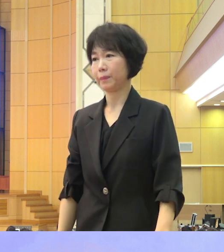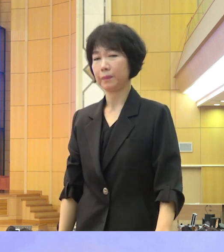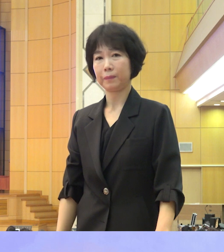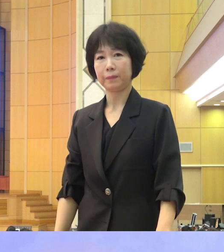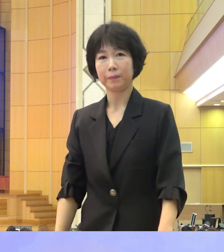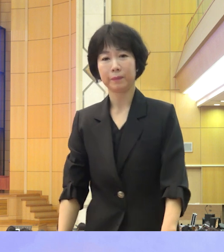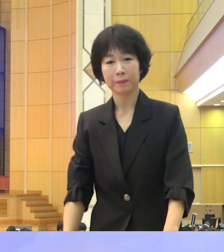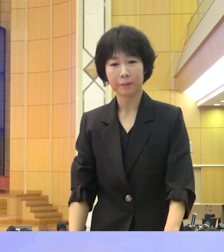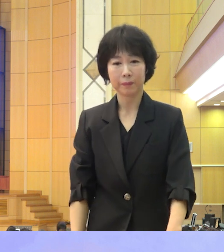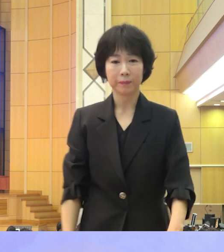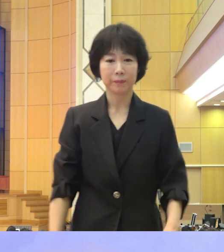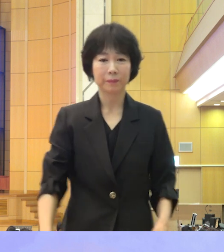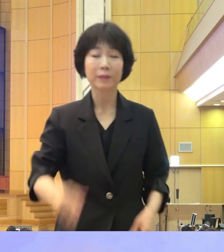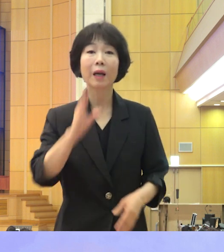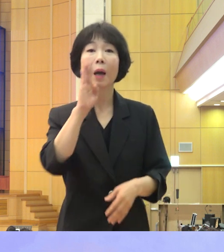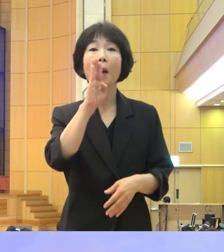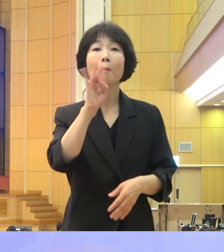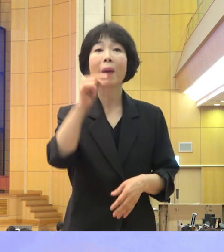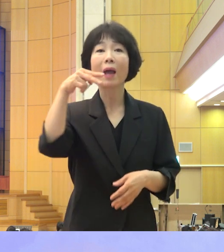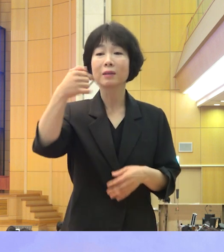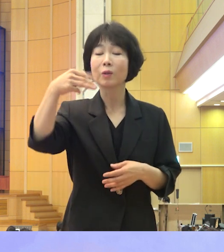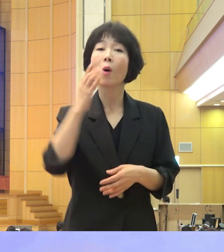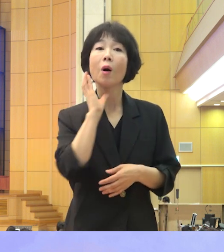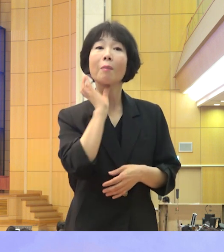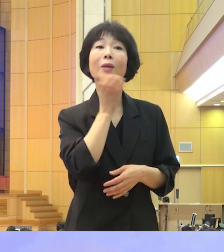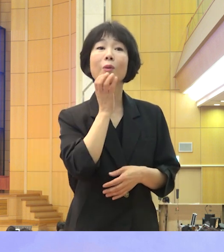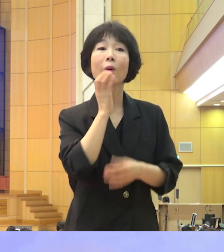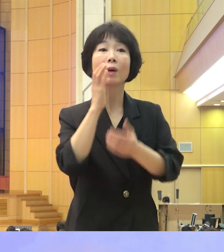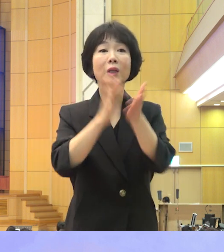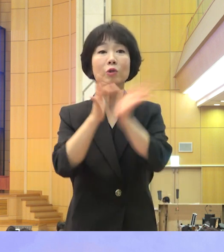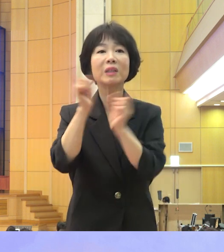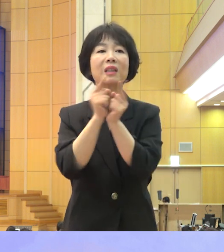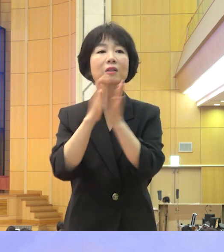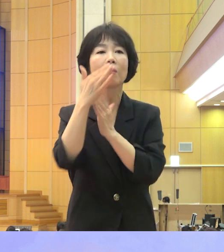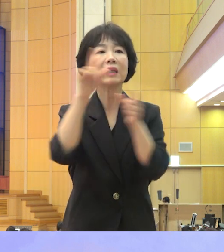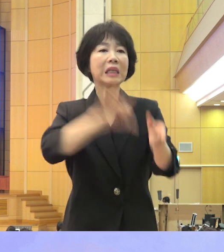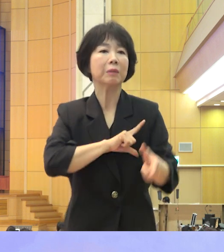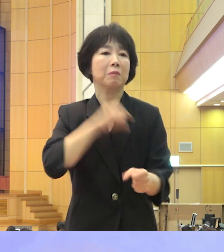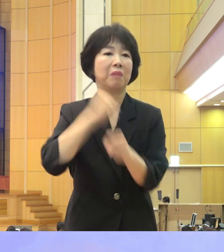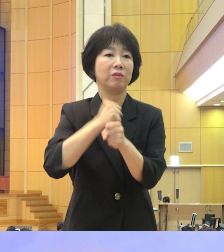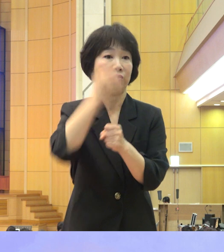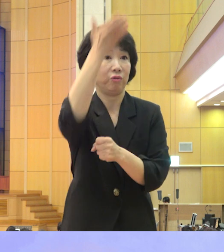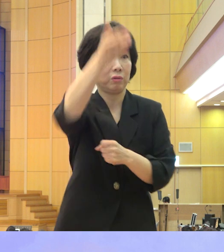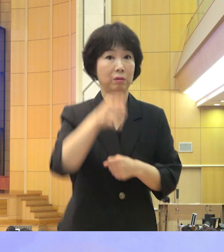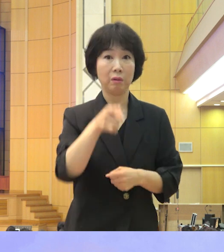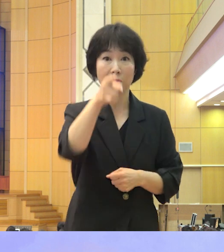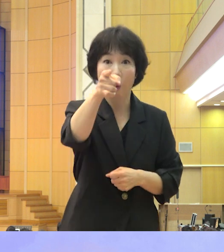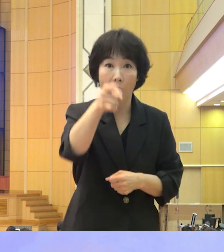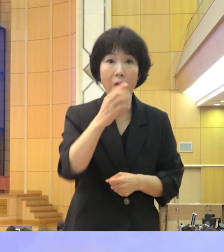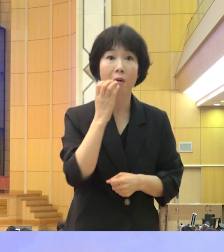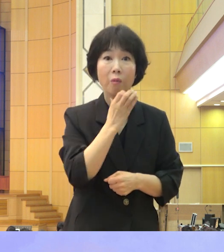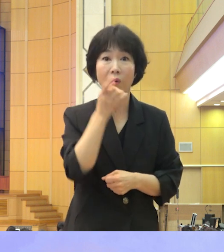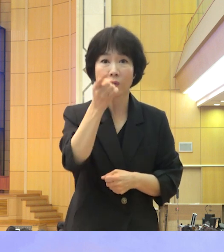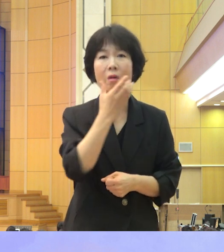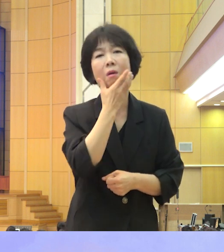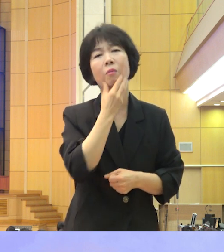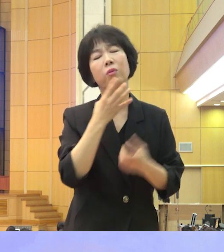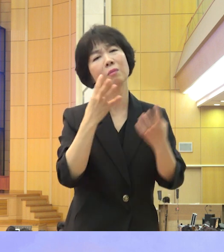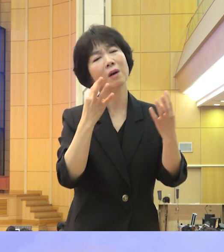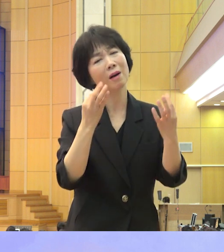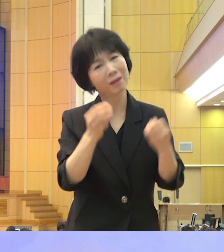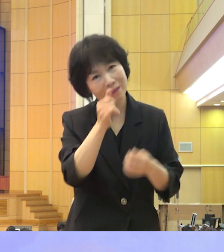예수님이 이름을 지어주셨어요. 바요나 시몬아 내가 복이